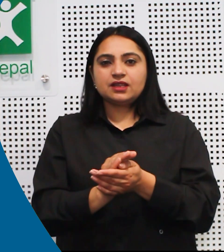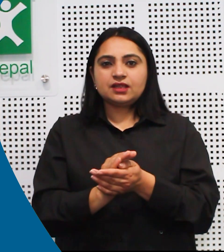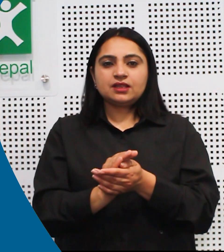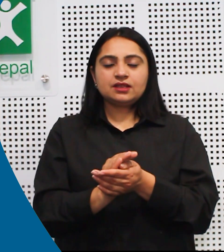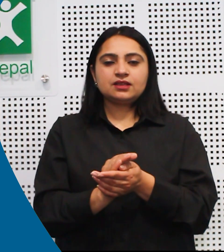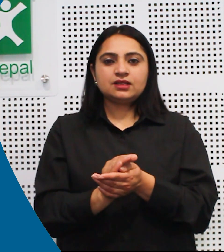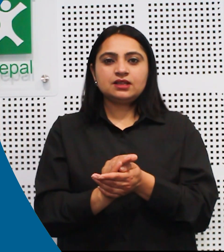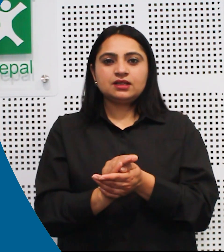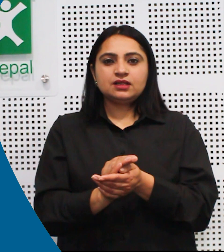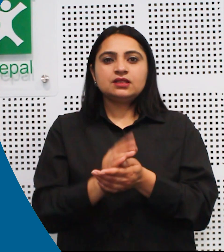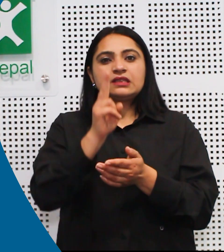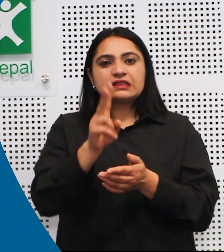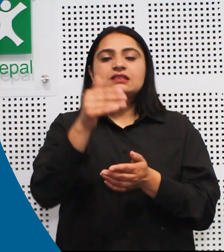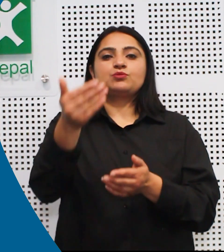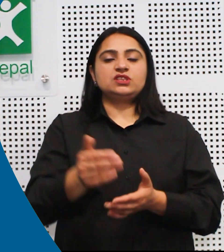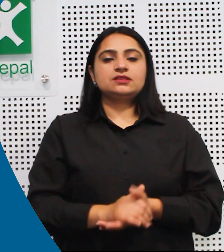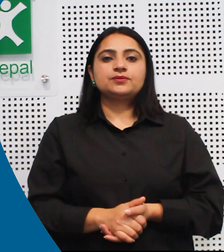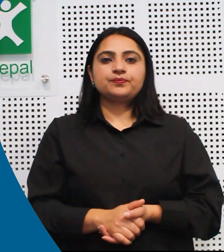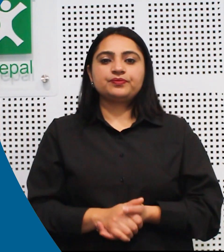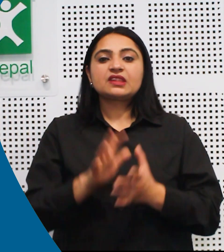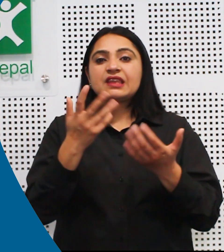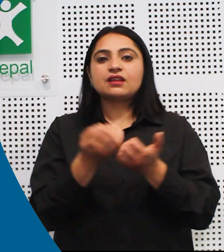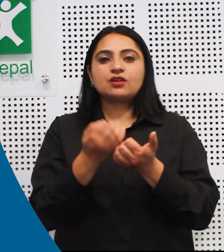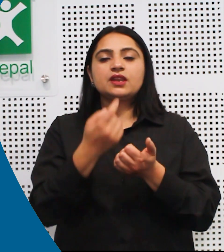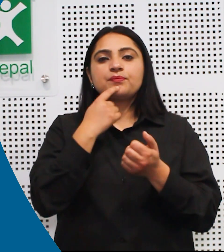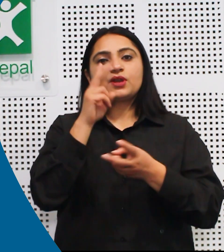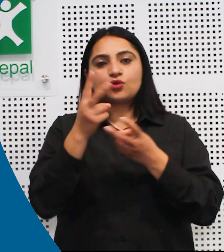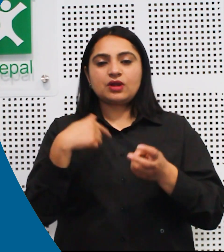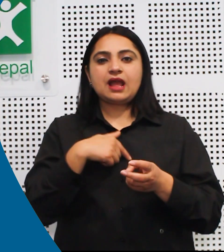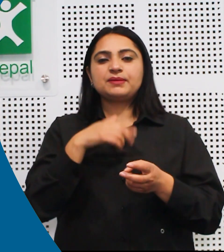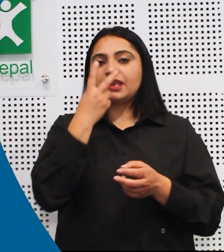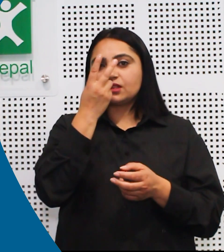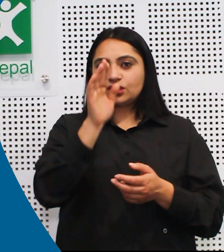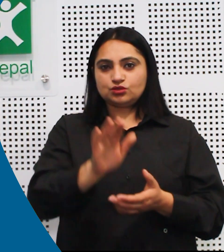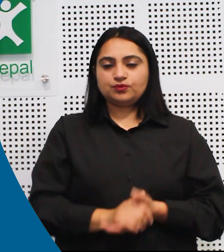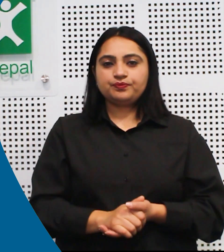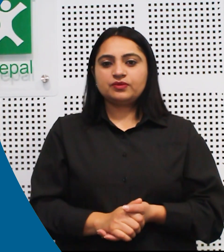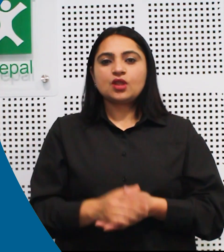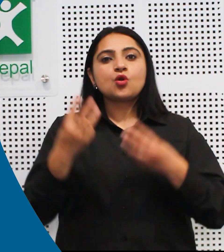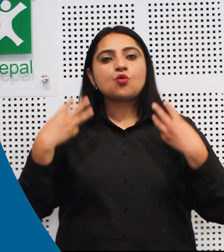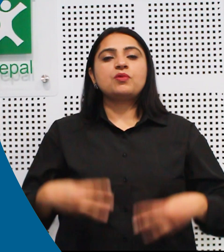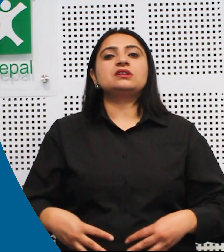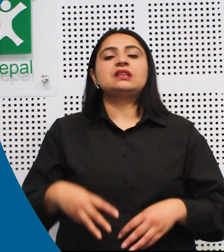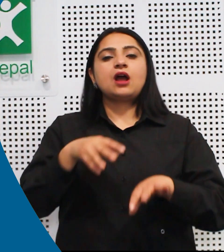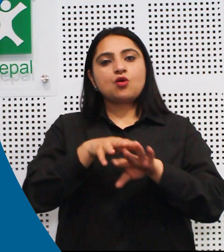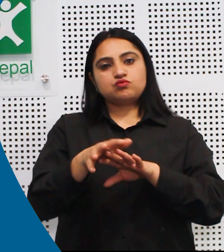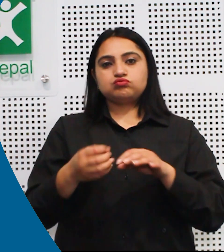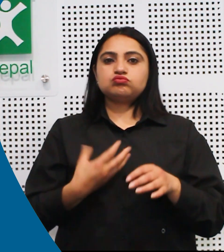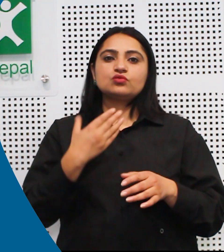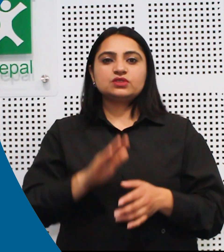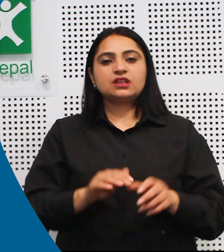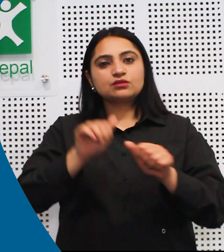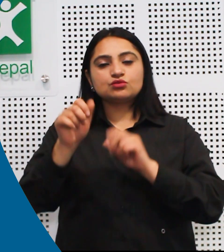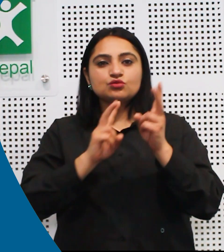राख्ने र त्यसपछि के गर्ने भन्ने कुरा हामी हेर्दैछौँ। उपभोक्ताहरूको असाध्यै उत्साह छ। जुन